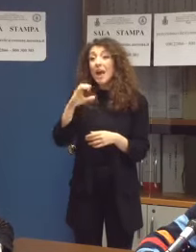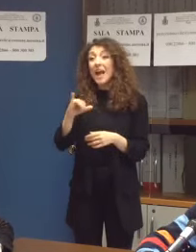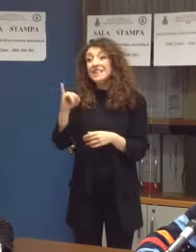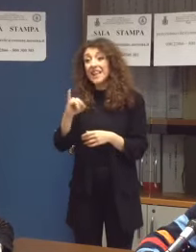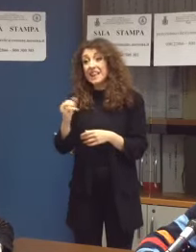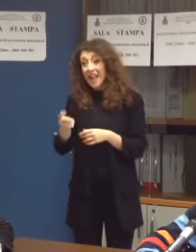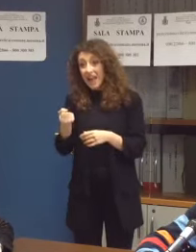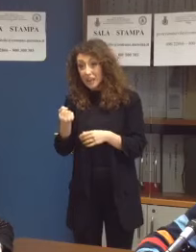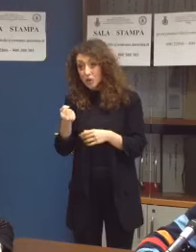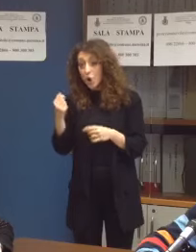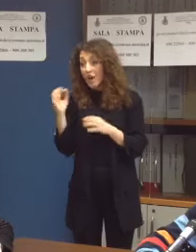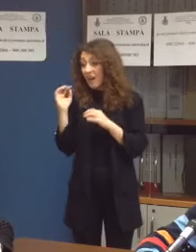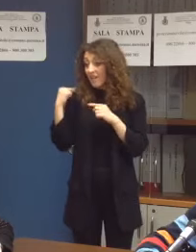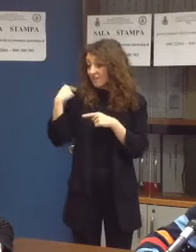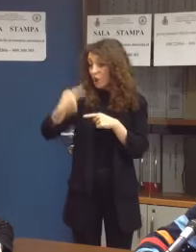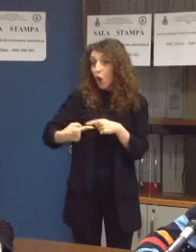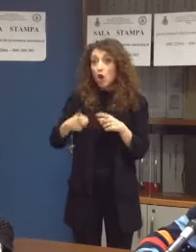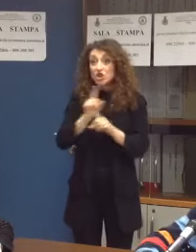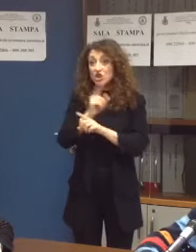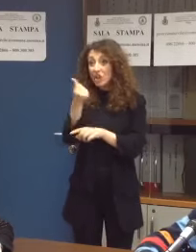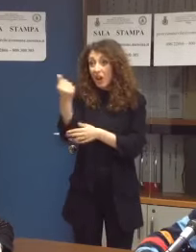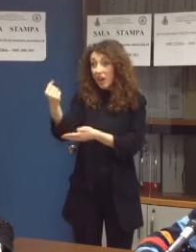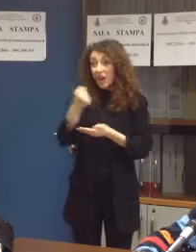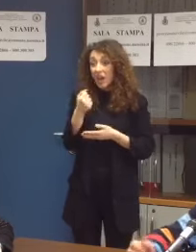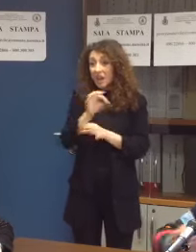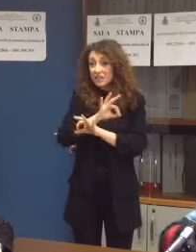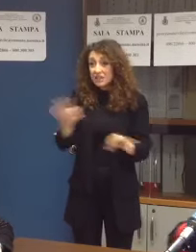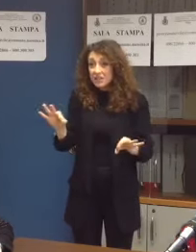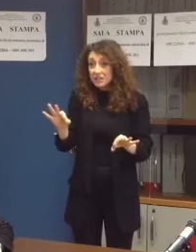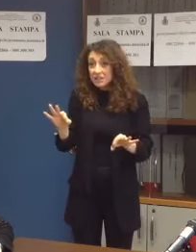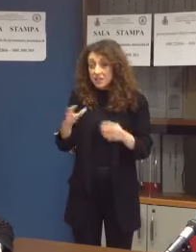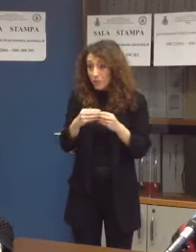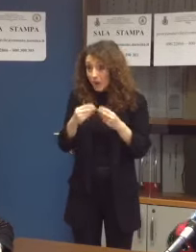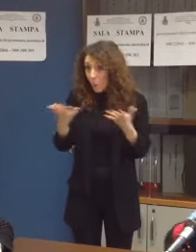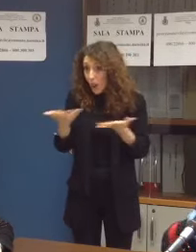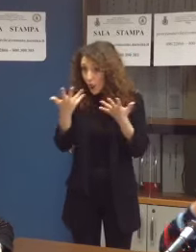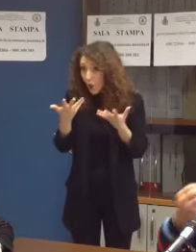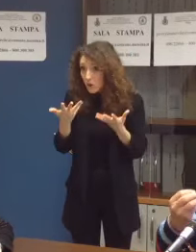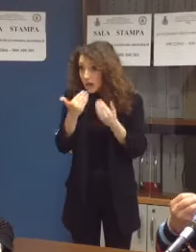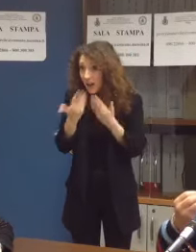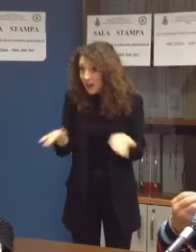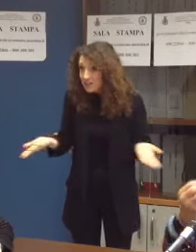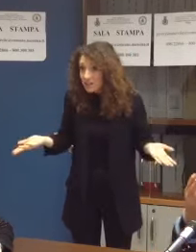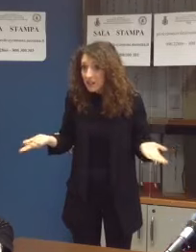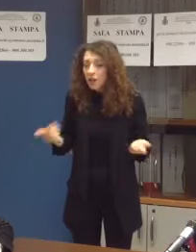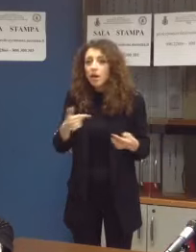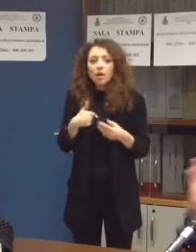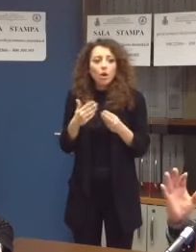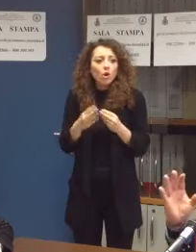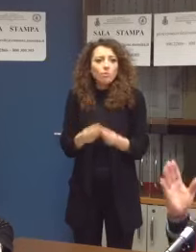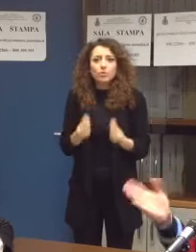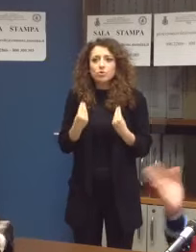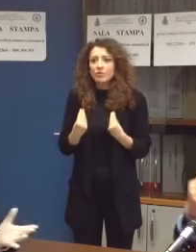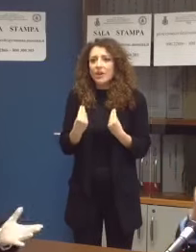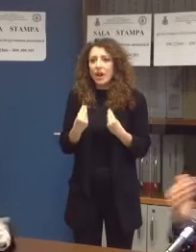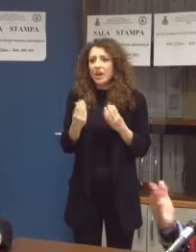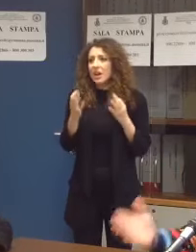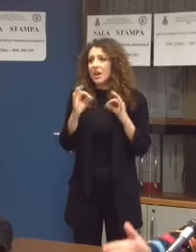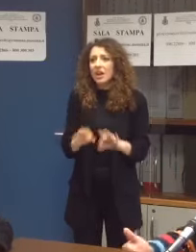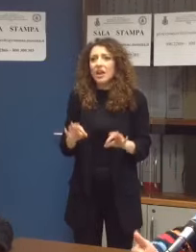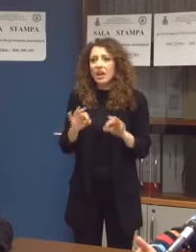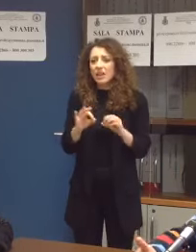ancora oggi non è arrivato nulla, si può fare qualche cosa? Grazie. Io non posso farvi nulla, vi abbiamo detto, come